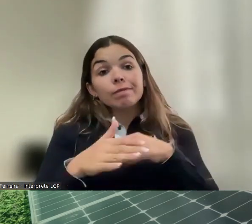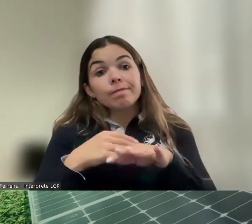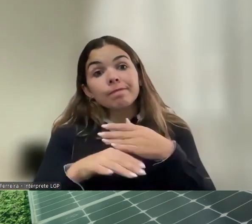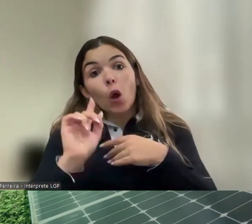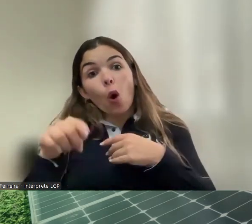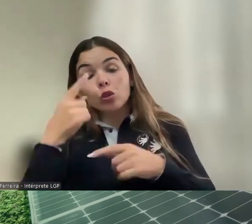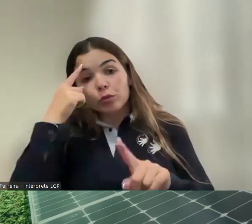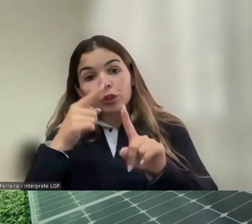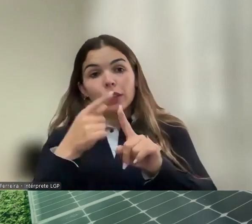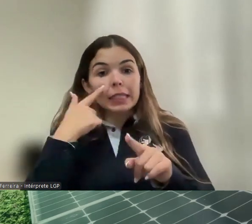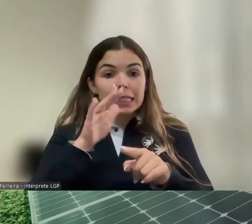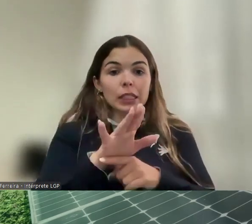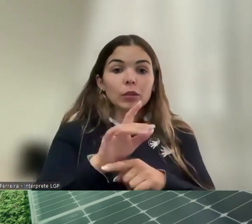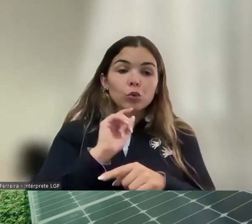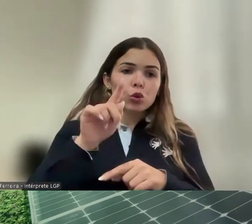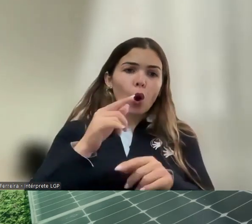dar alguns exemplos depois na minha